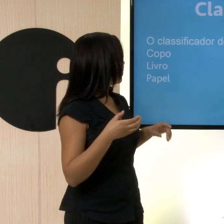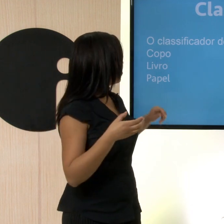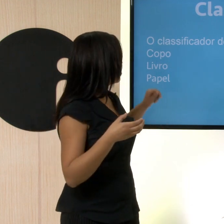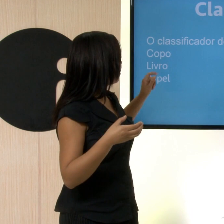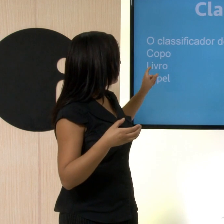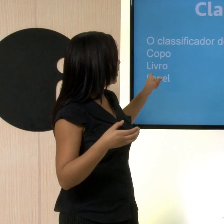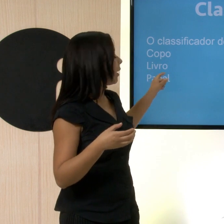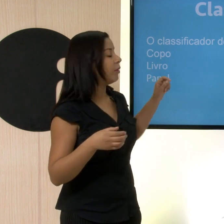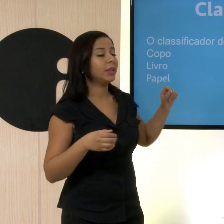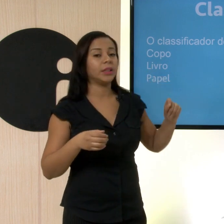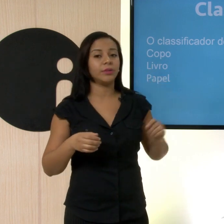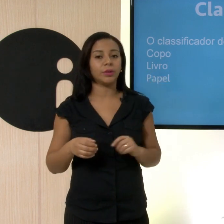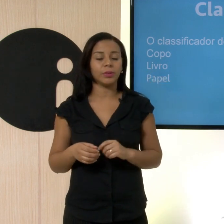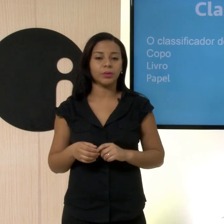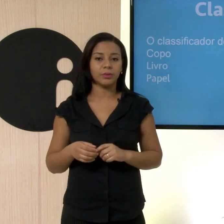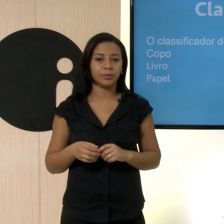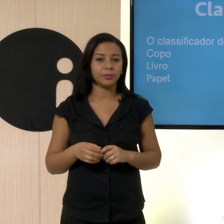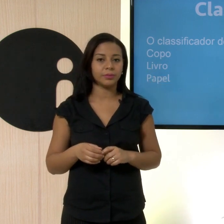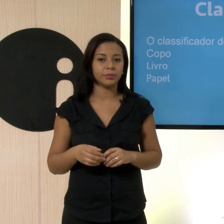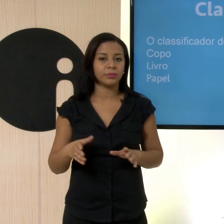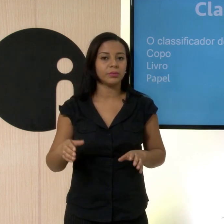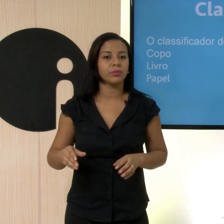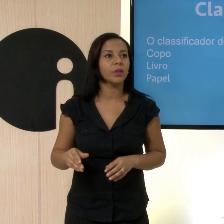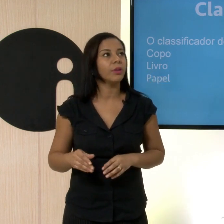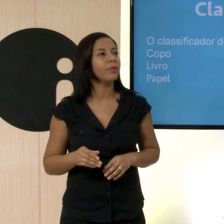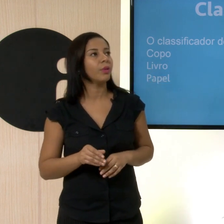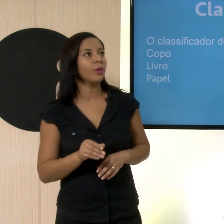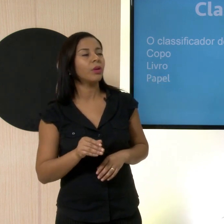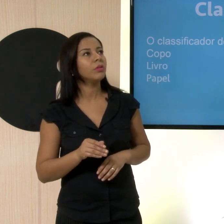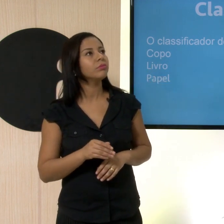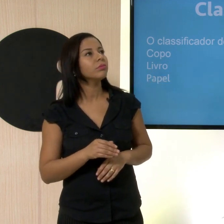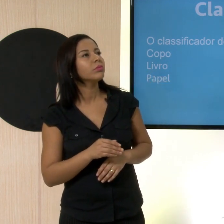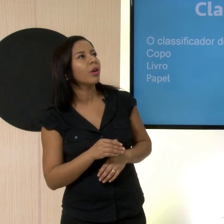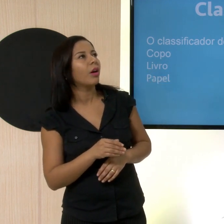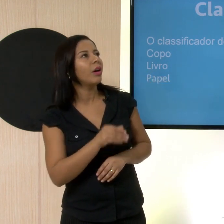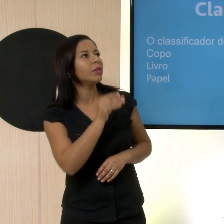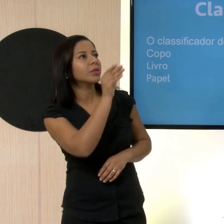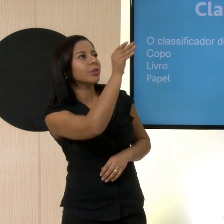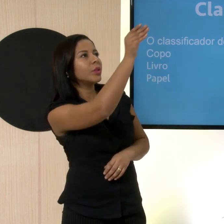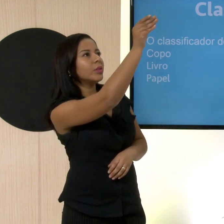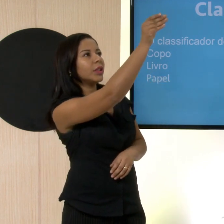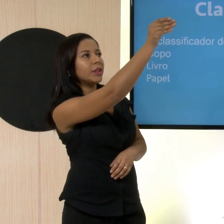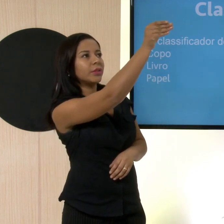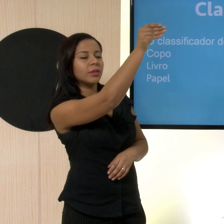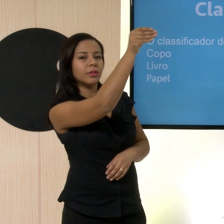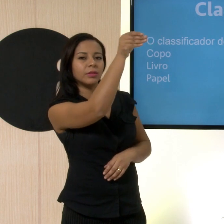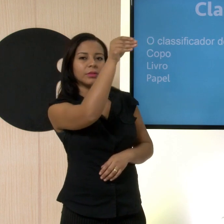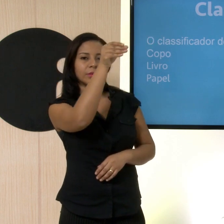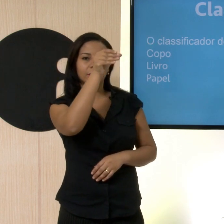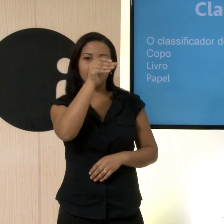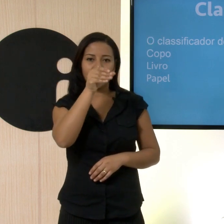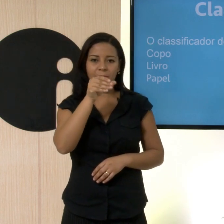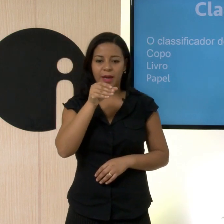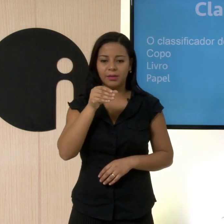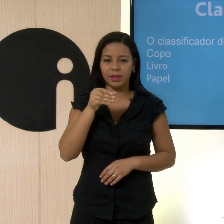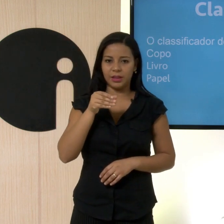Se eu for pegar um livro, eu vou, olho, escolho o livro, pego o